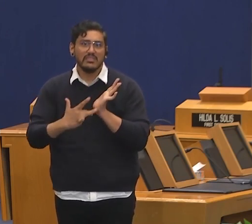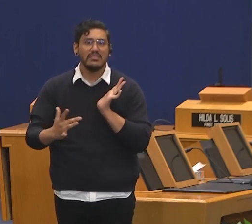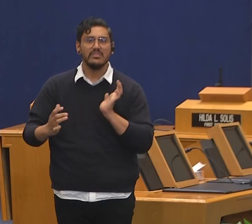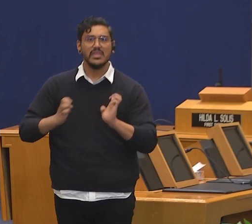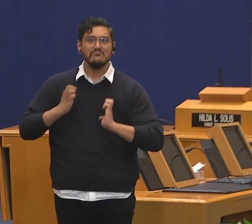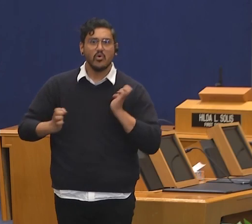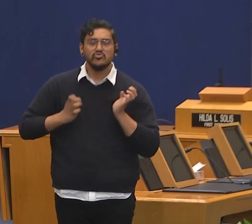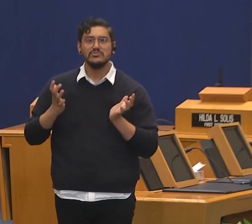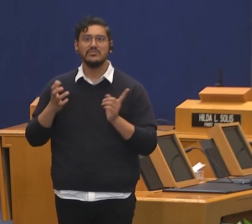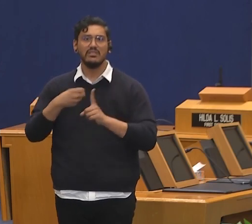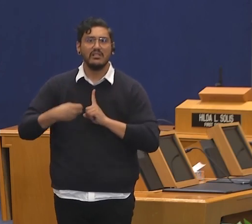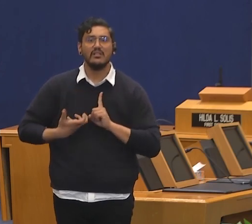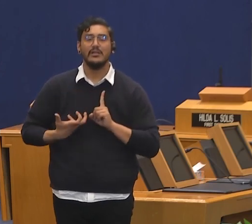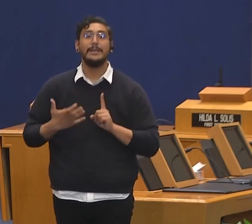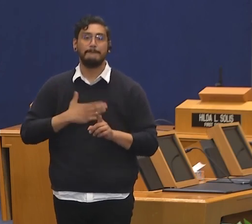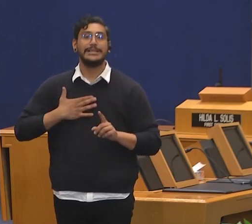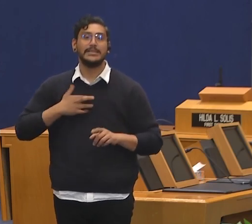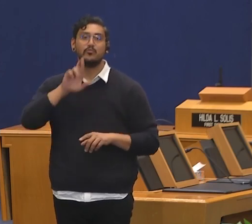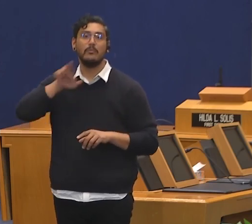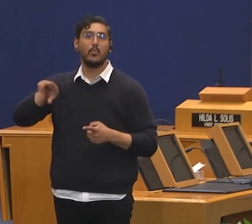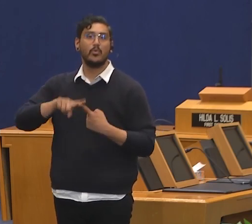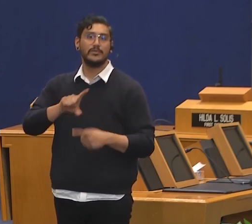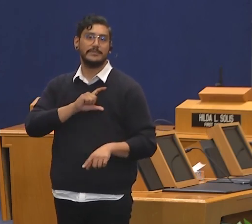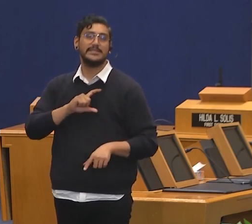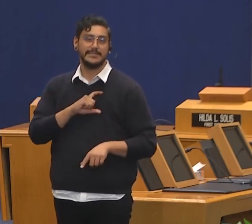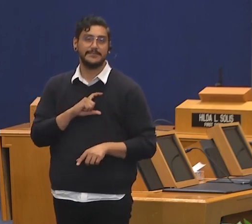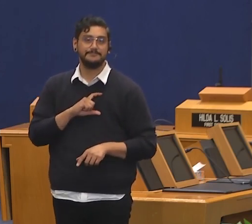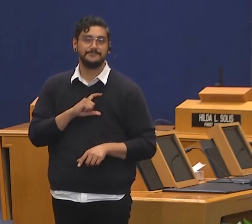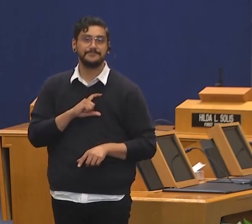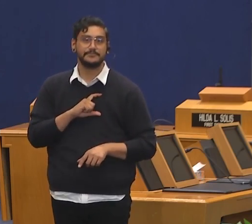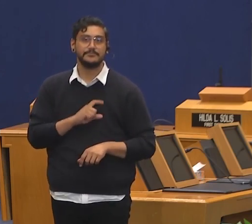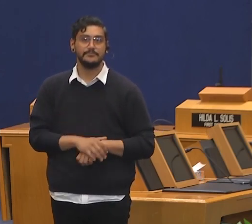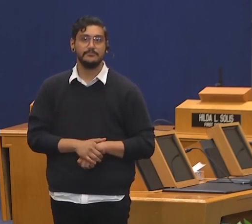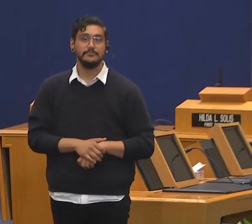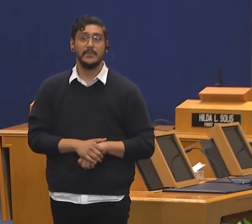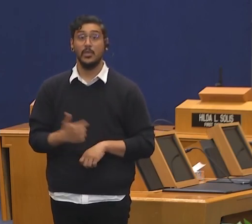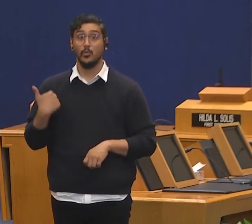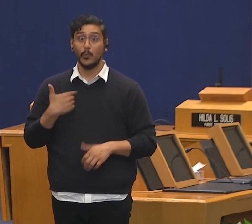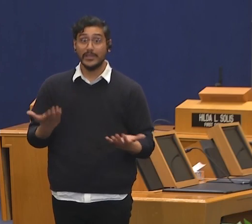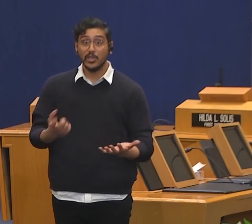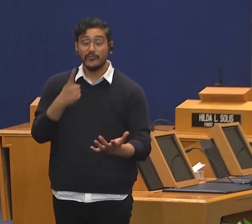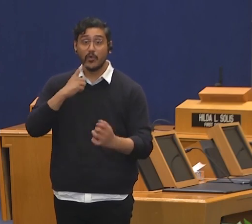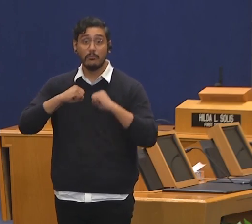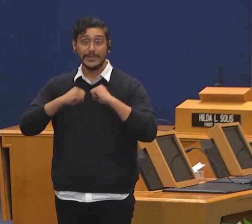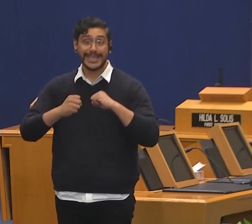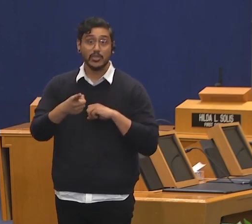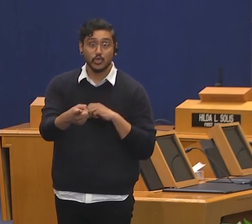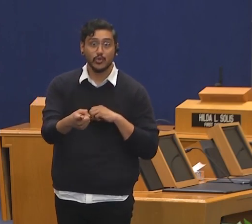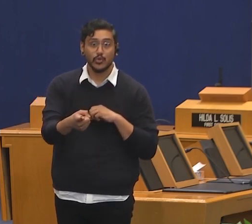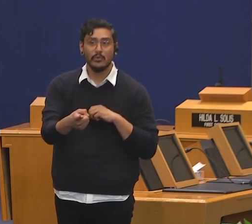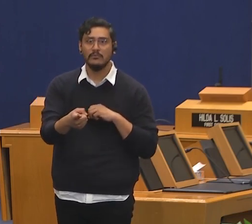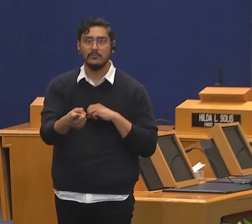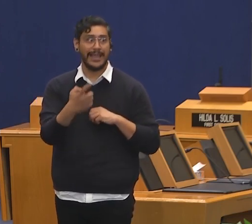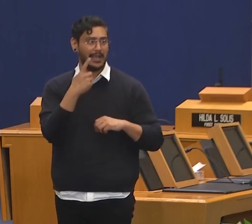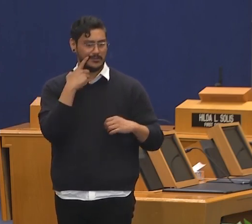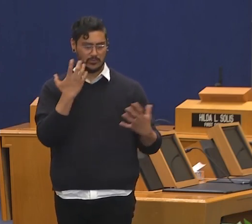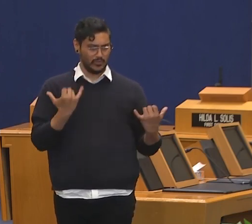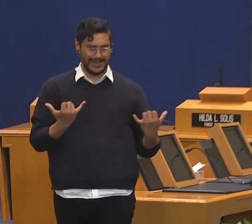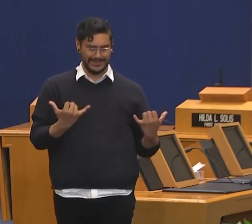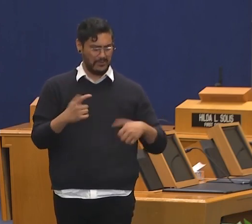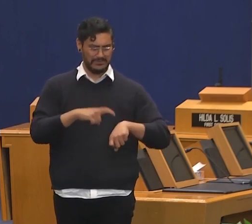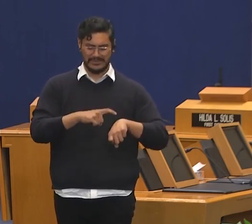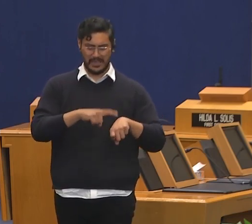por favor, reporte estos crímenes a la policía. Estamos aquí para protegerles aún en medio de estos tiempos de